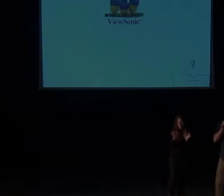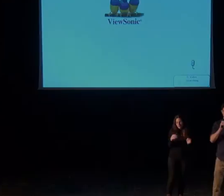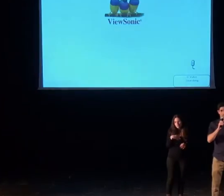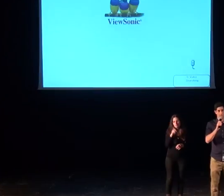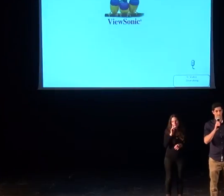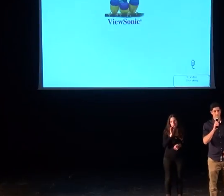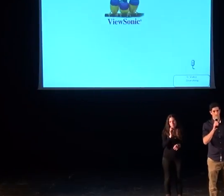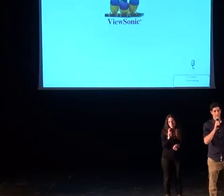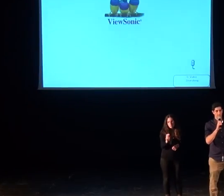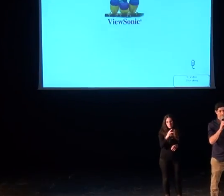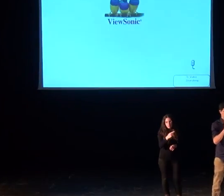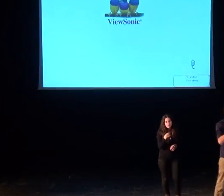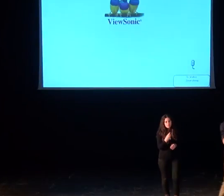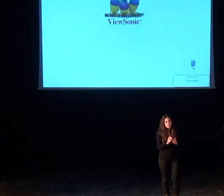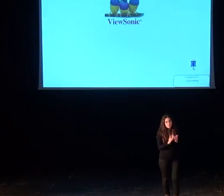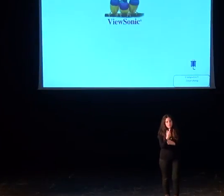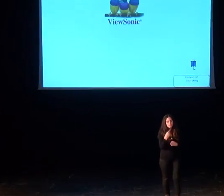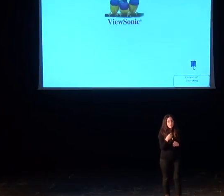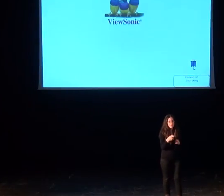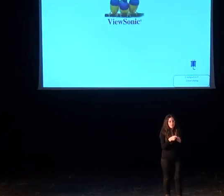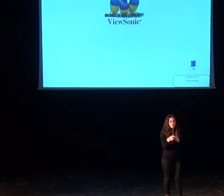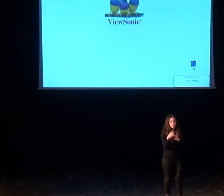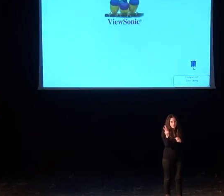קוראים לי עומרי פז, אני מייסד של עמותת ויגן פרנדלי.